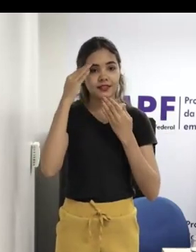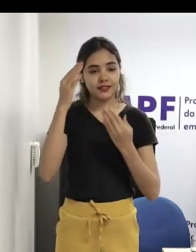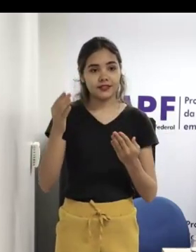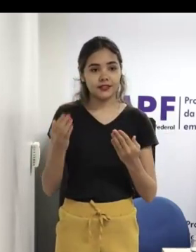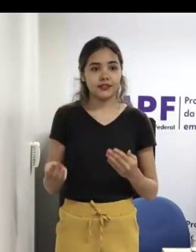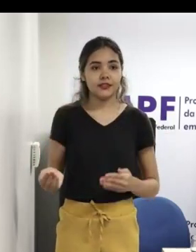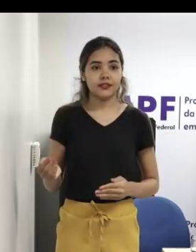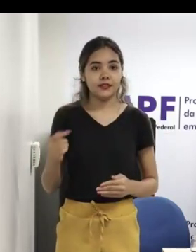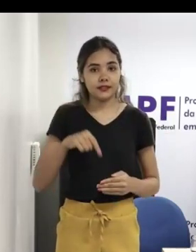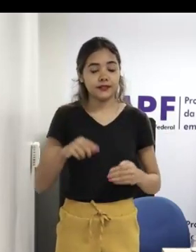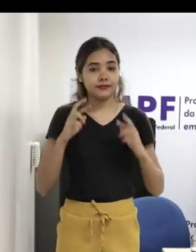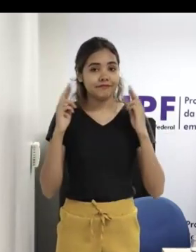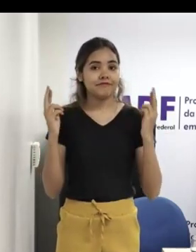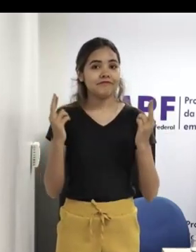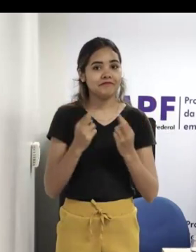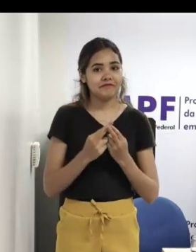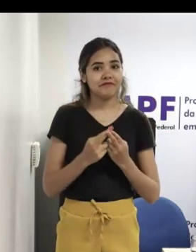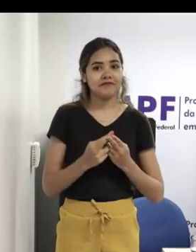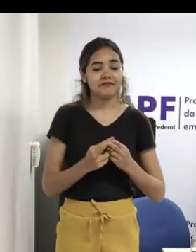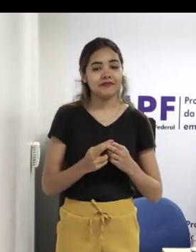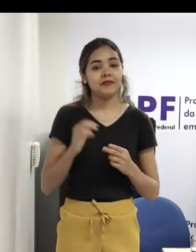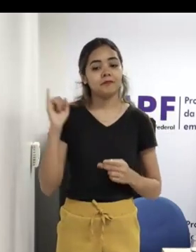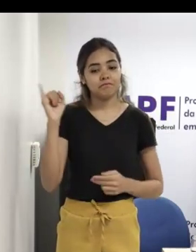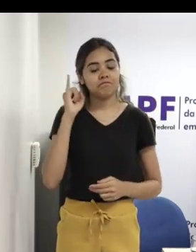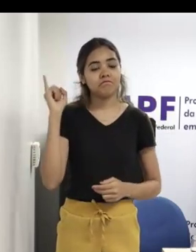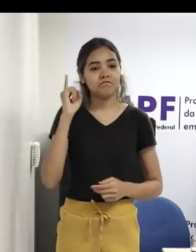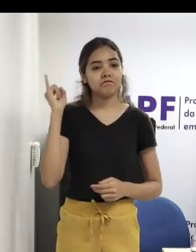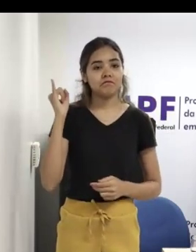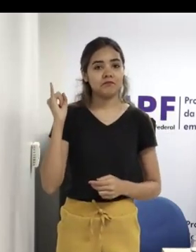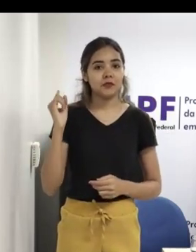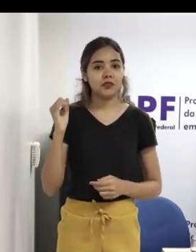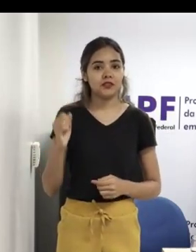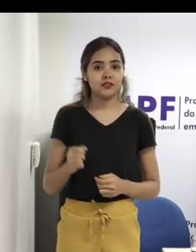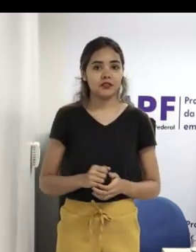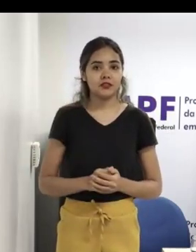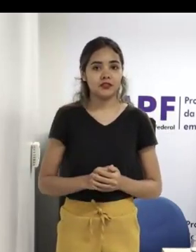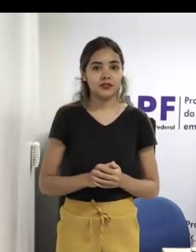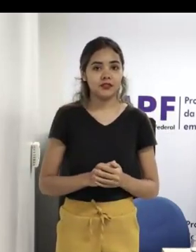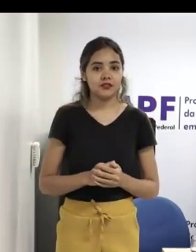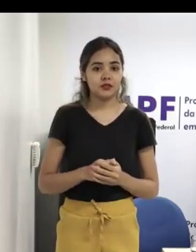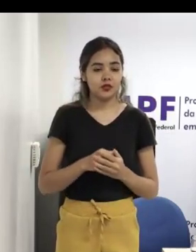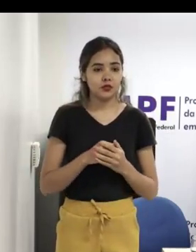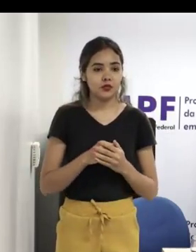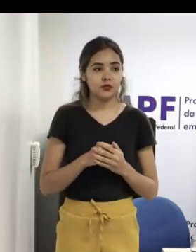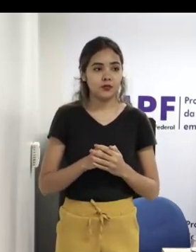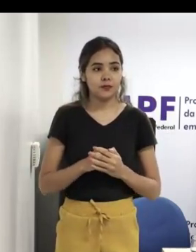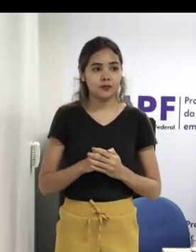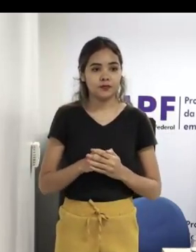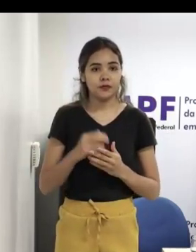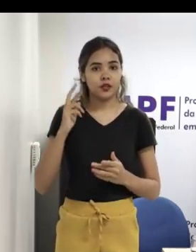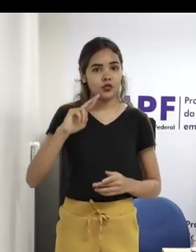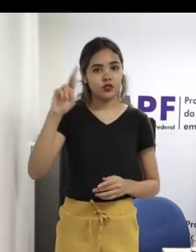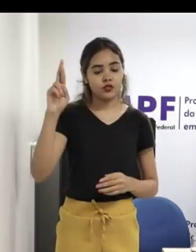muito foi muito importante eh tudo que foi dito foi muito sensível também com muito